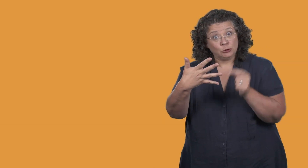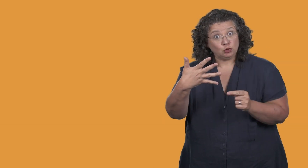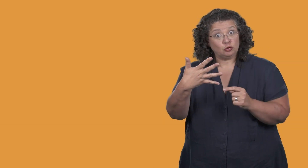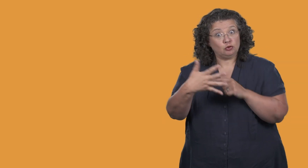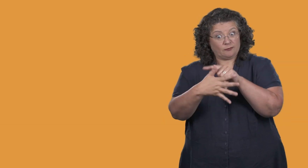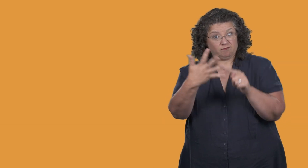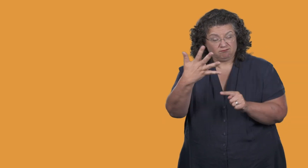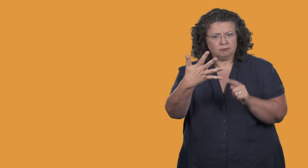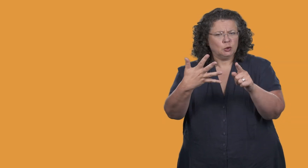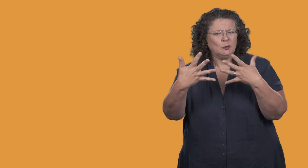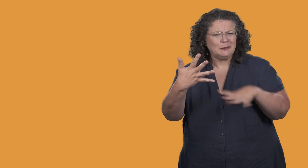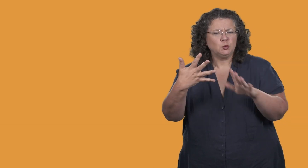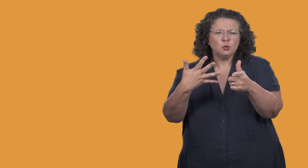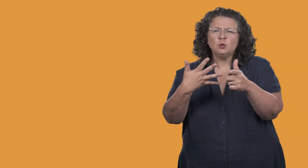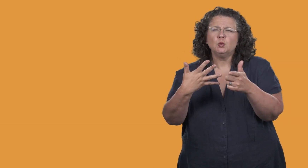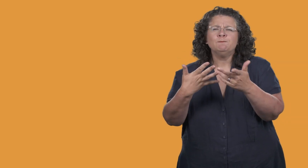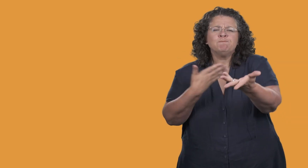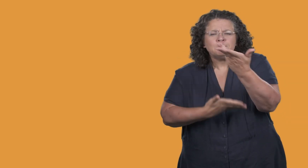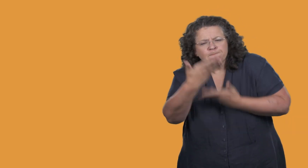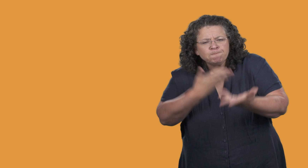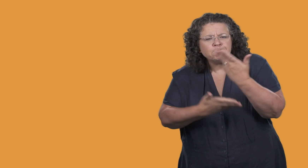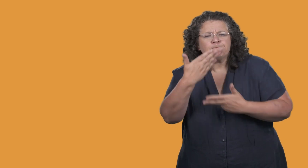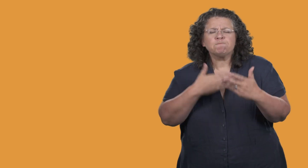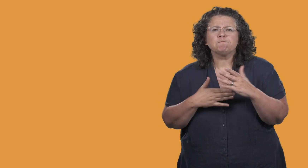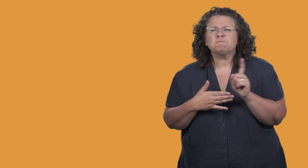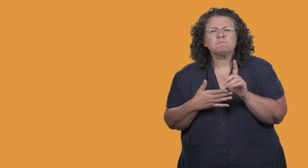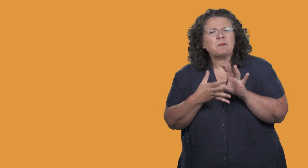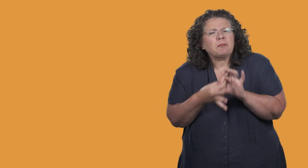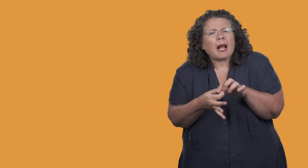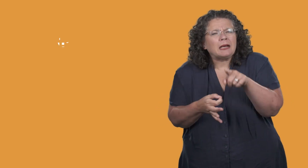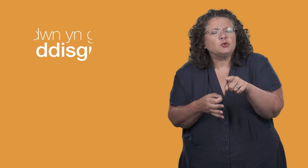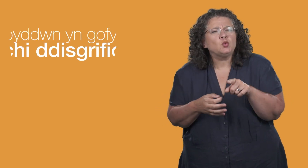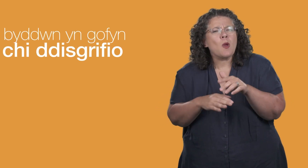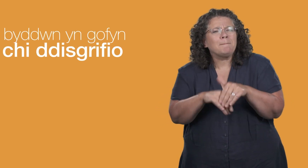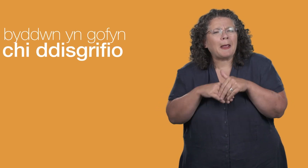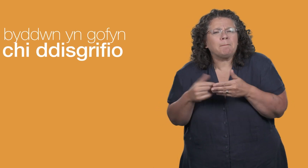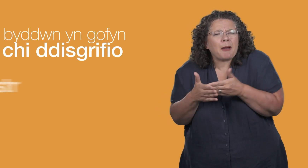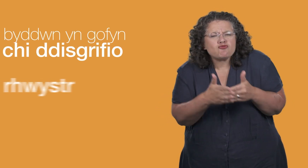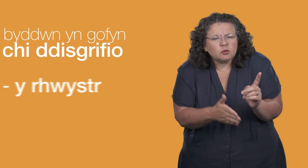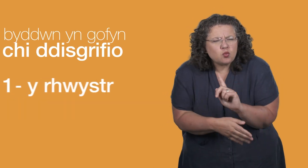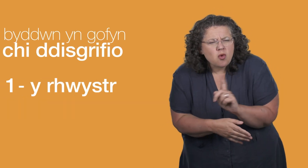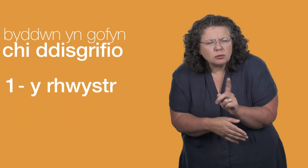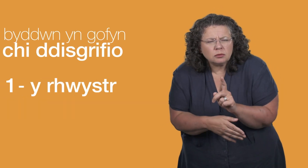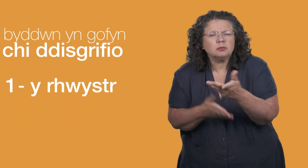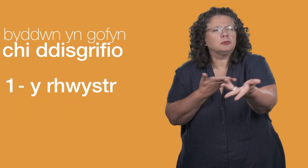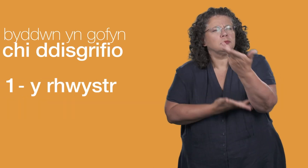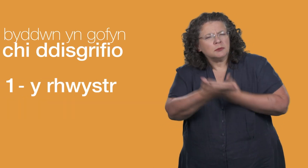Ar gyfer pob un o'r rhain, gofynnir i chi ddisgrifio'r rhwystyr sy'n gysylltiedig â nam rydych chi'n ei wynebu,